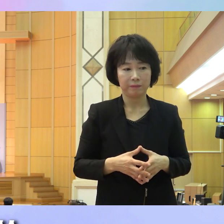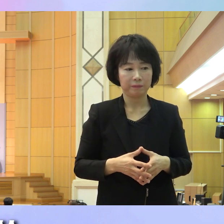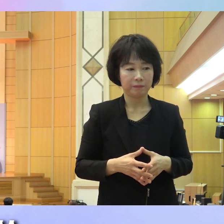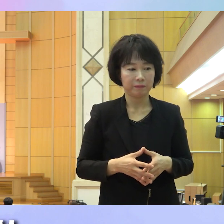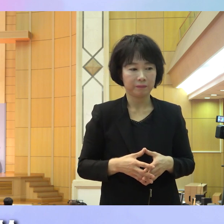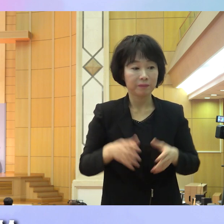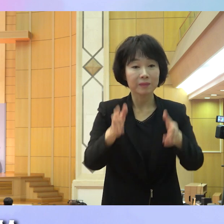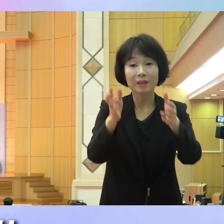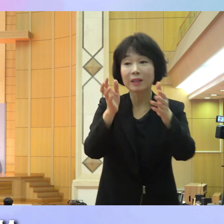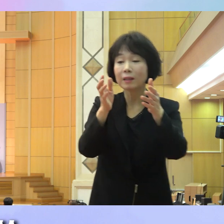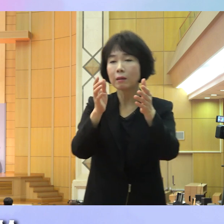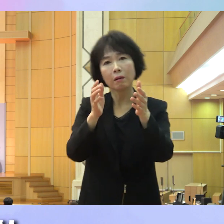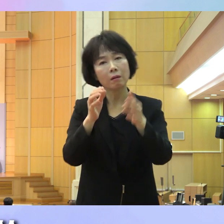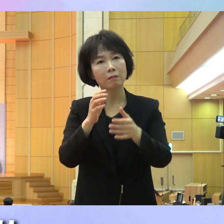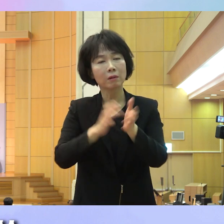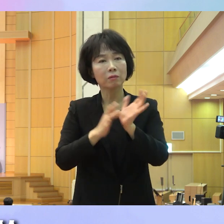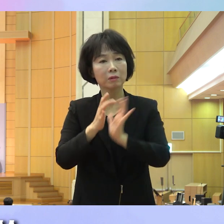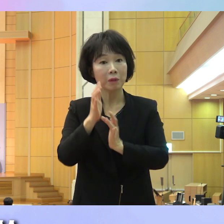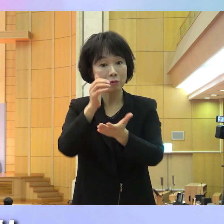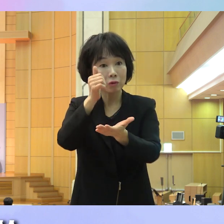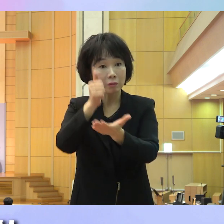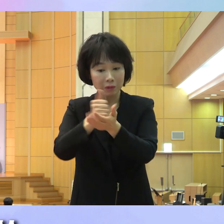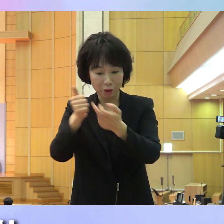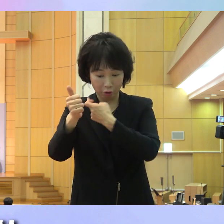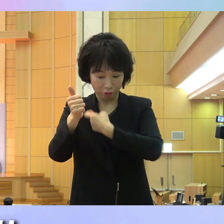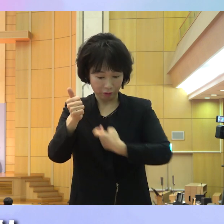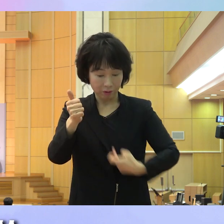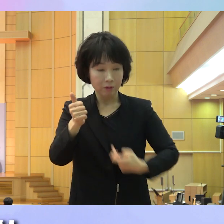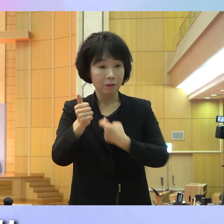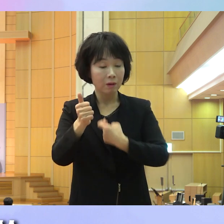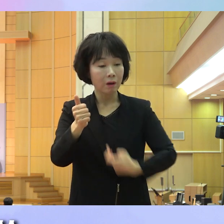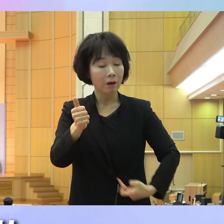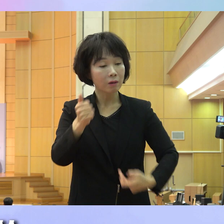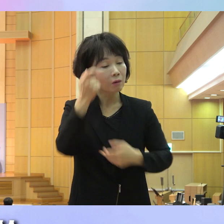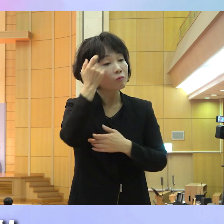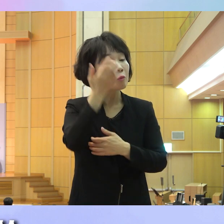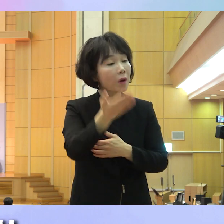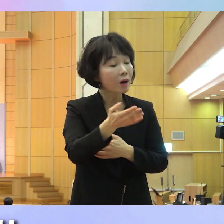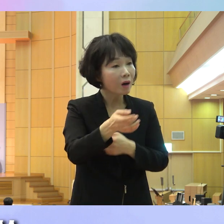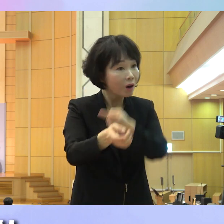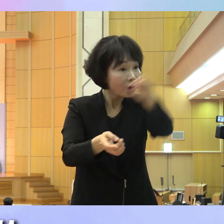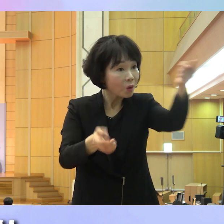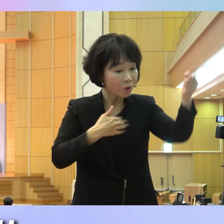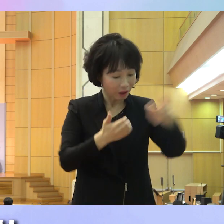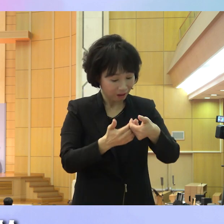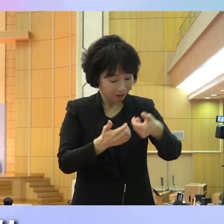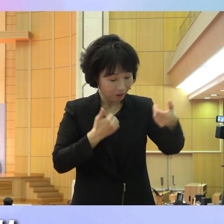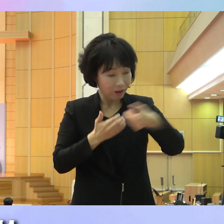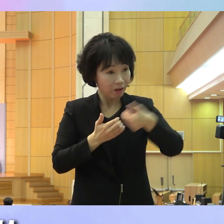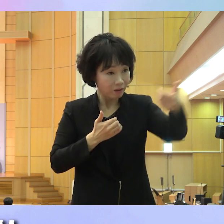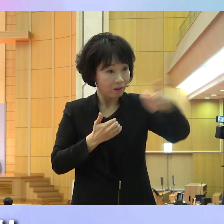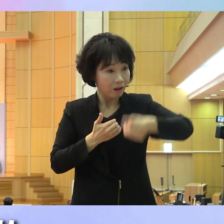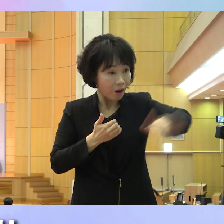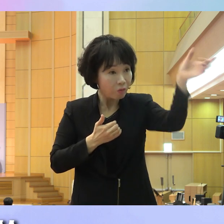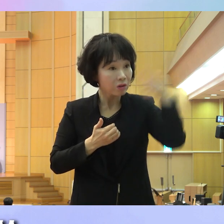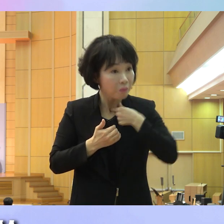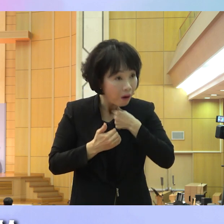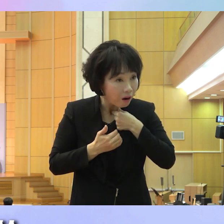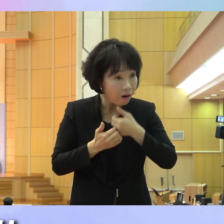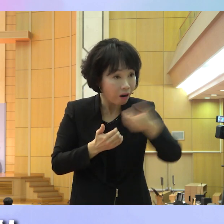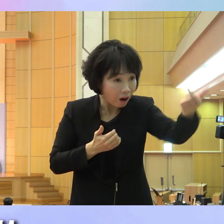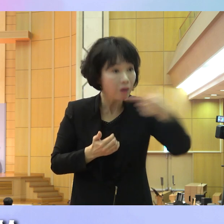예수께서 12 제자에게 이르시되 너희도 가려느냐. 그 수많은 사람들이 예수 믿는다고